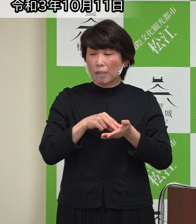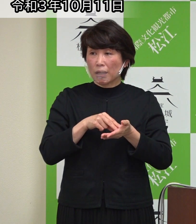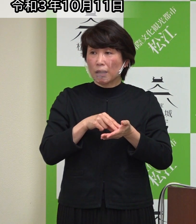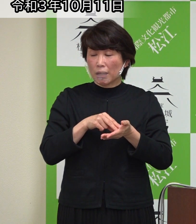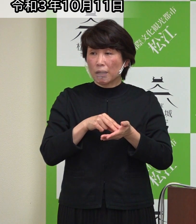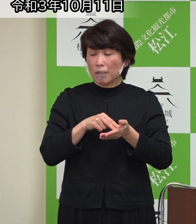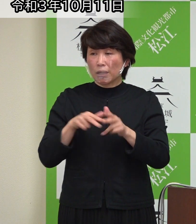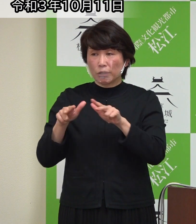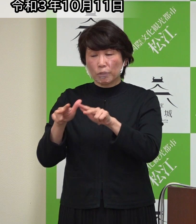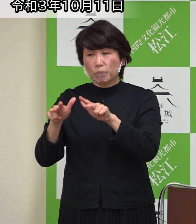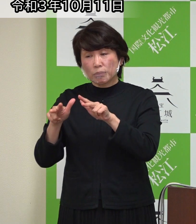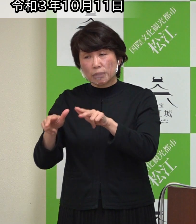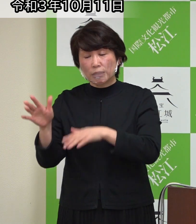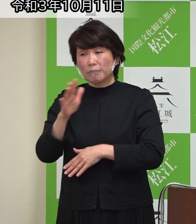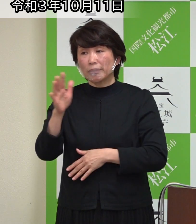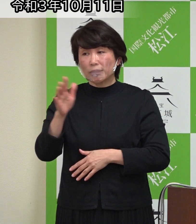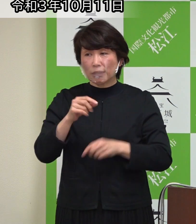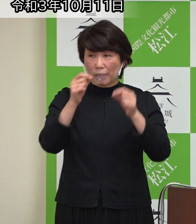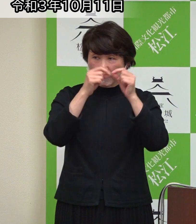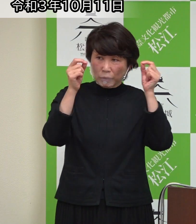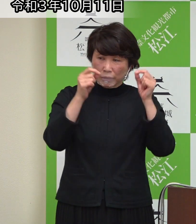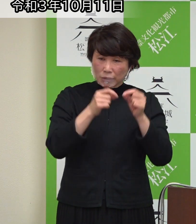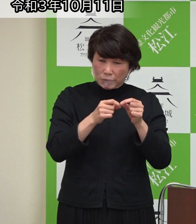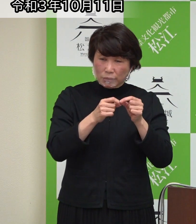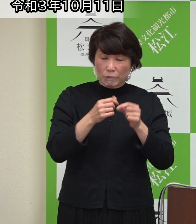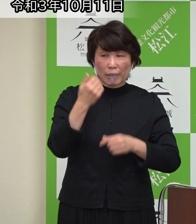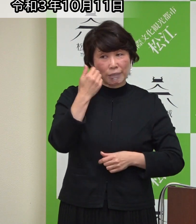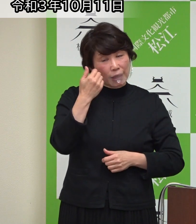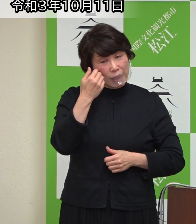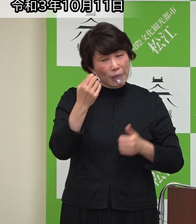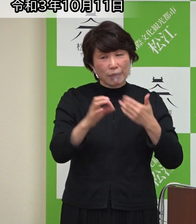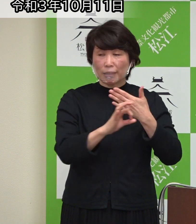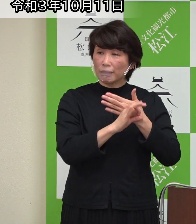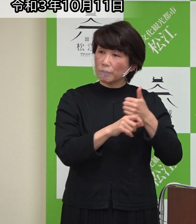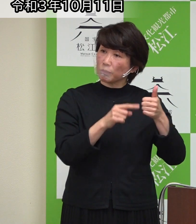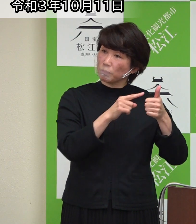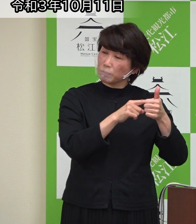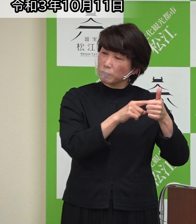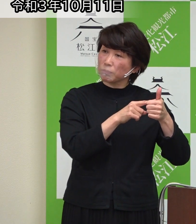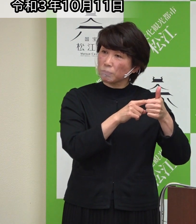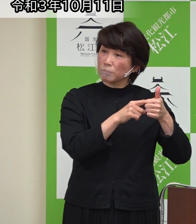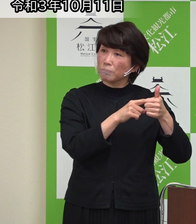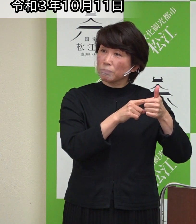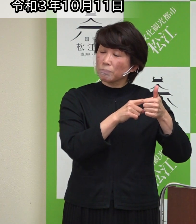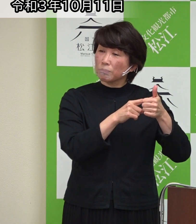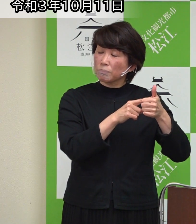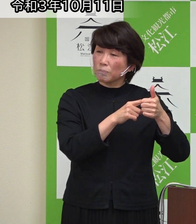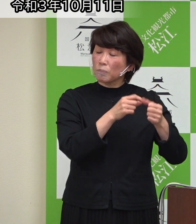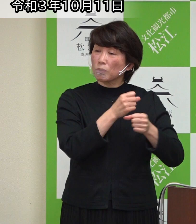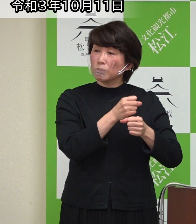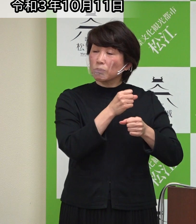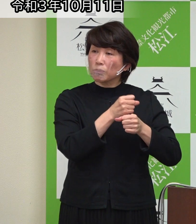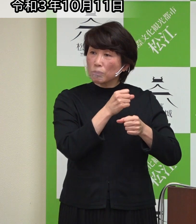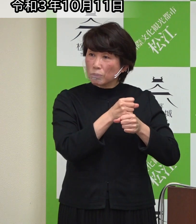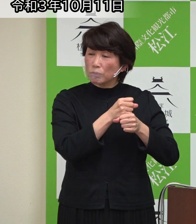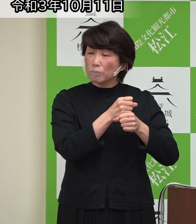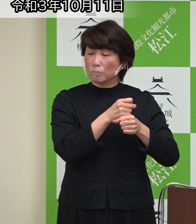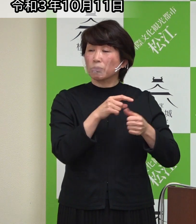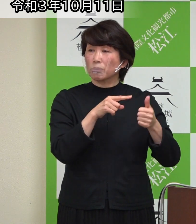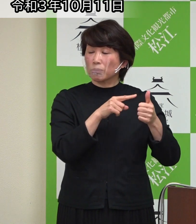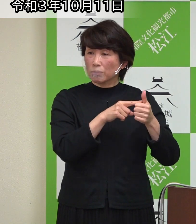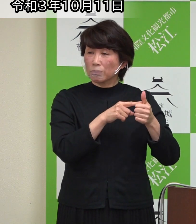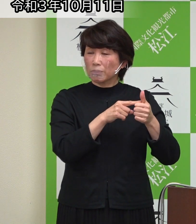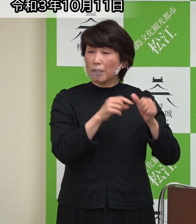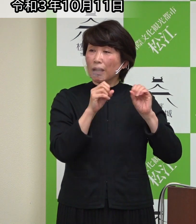ぼ誰か個人のアカウントとかに、それは誰にするかっていうのは多分あの 市の職員の方の方が一番詳しいと